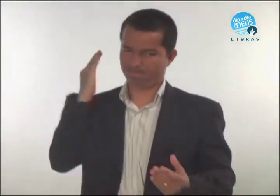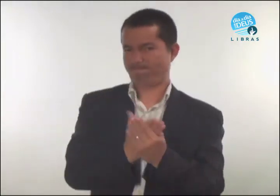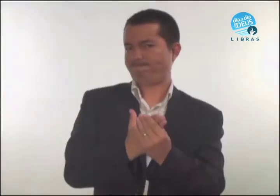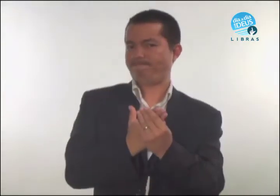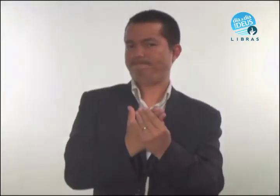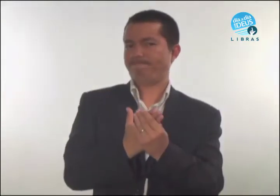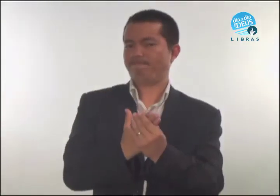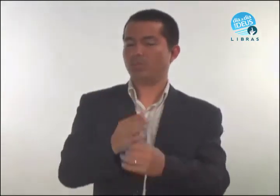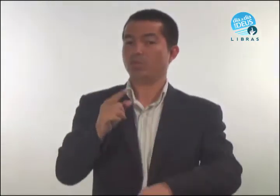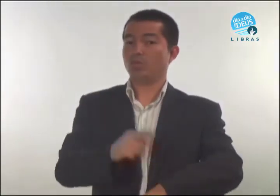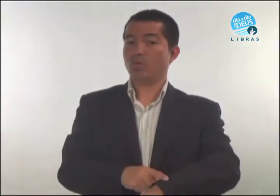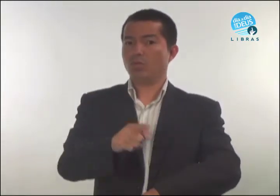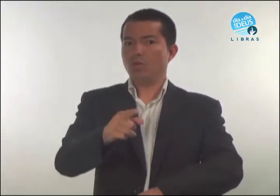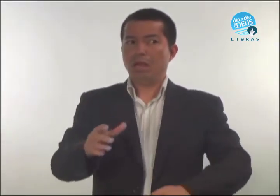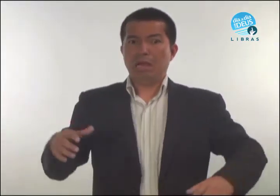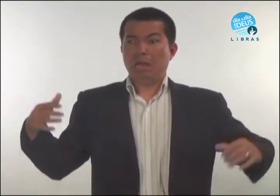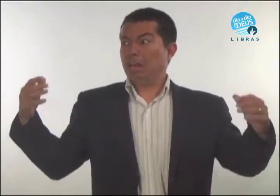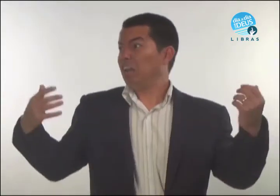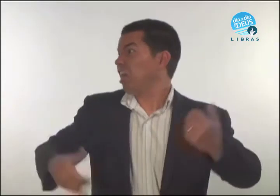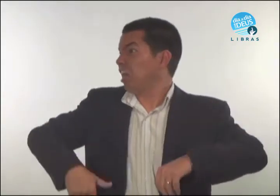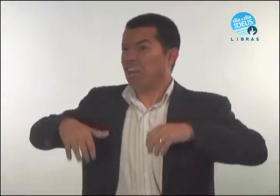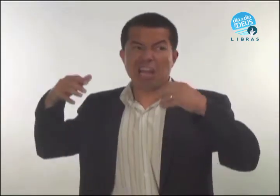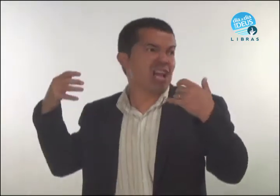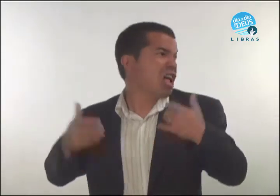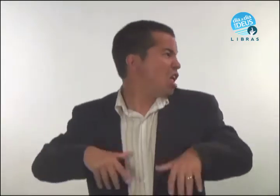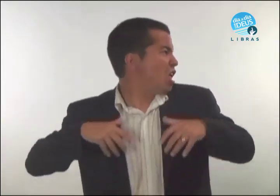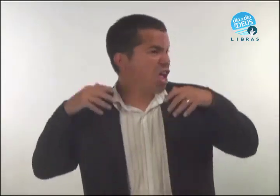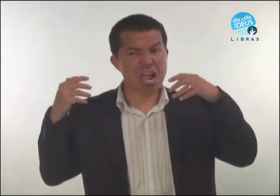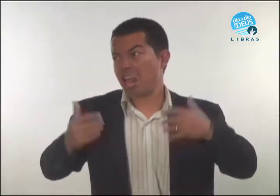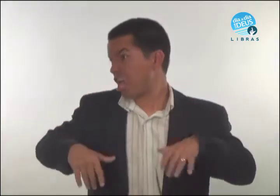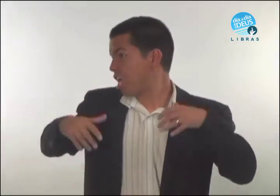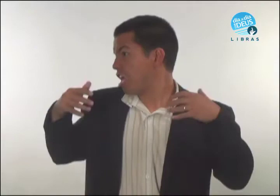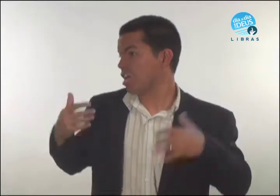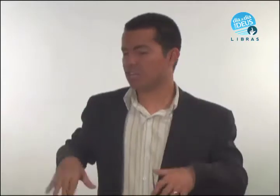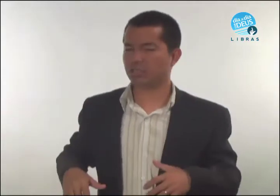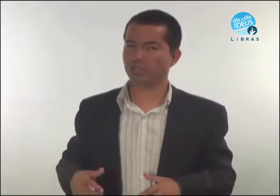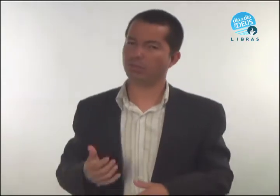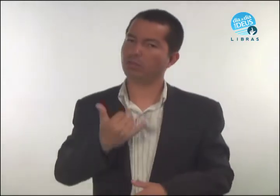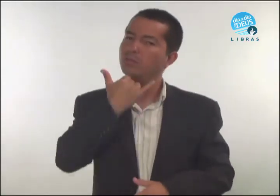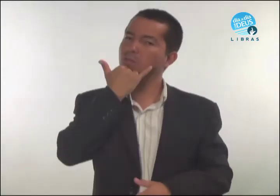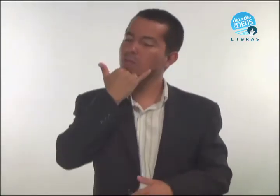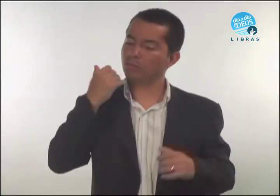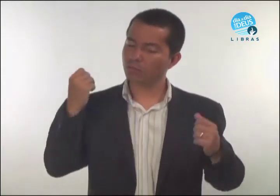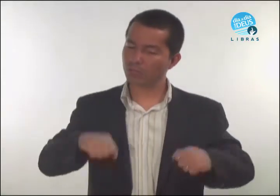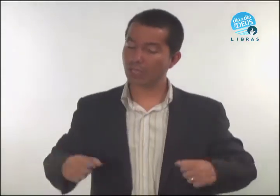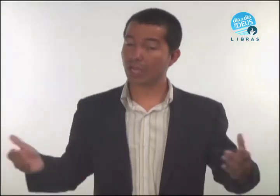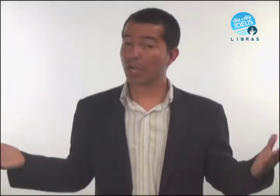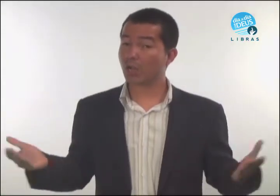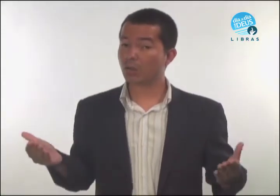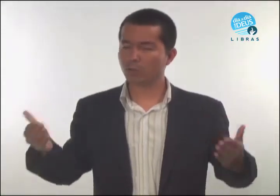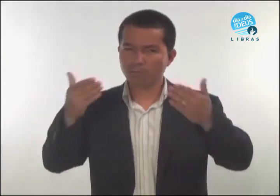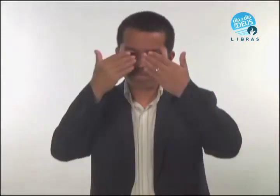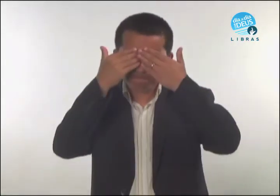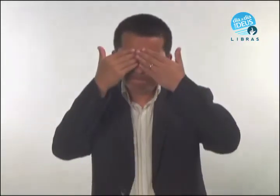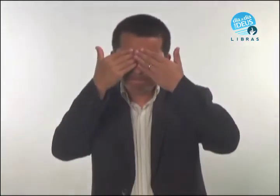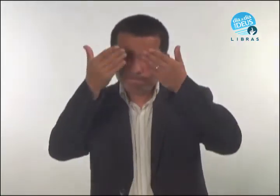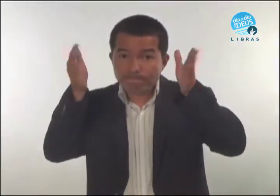E por isso, estão vivendo uma vida cristã de altos e baixos, como mancos espirituais ou cegos